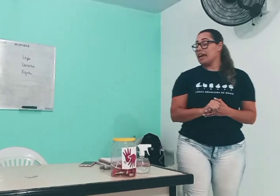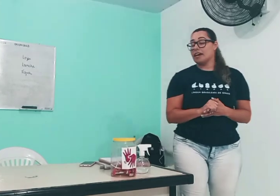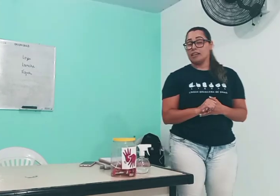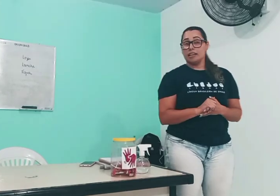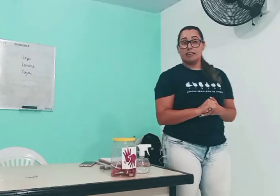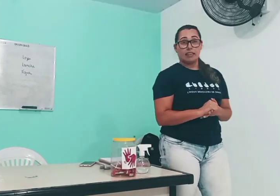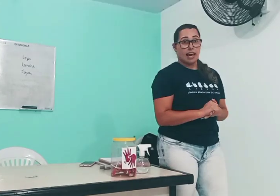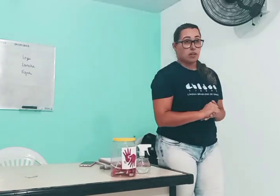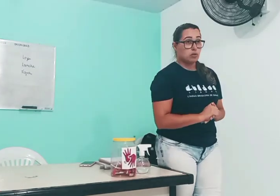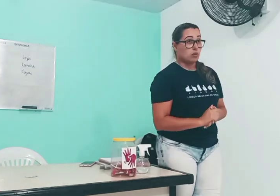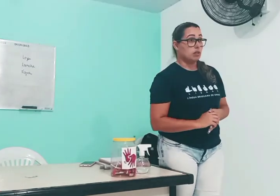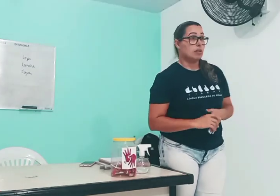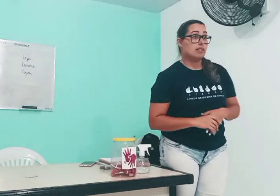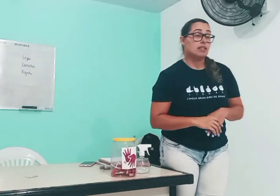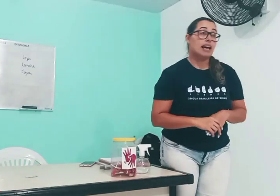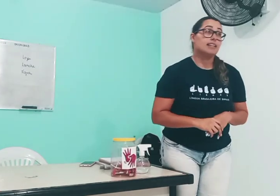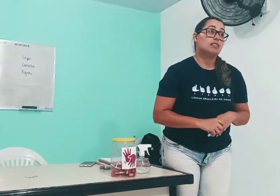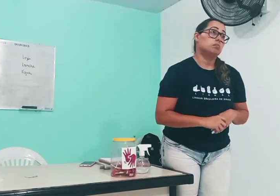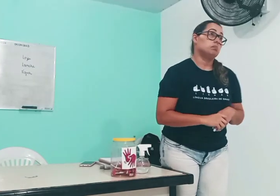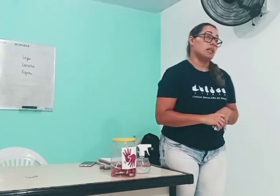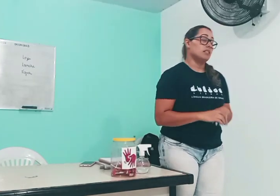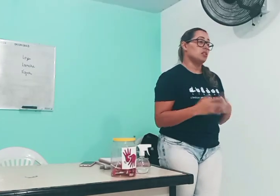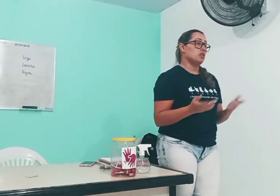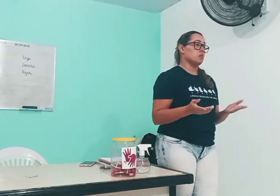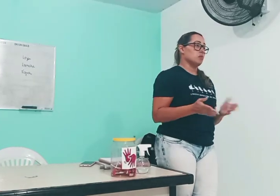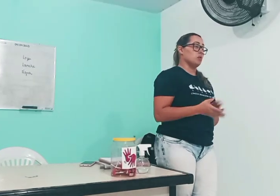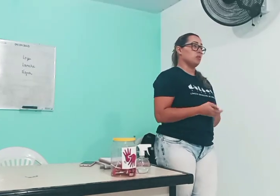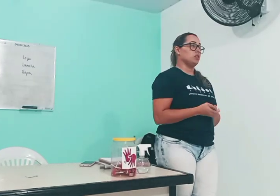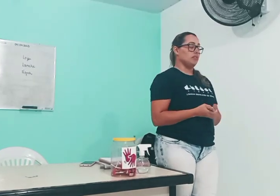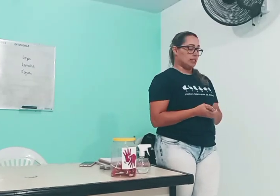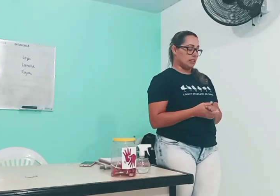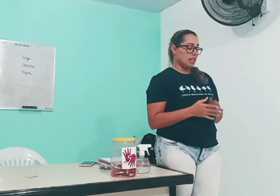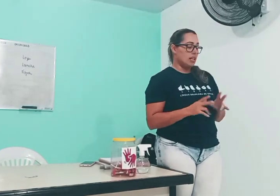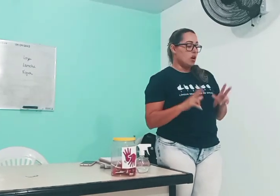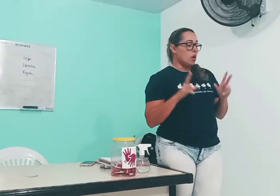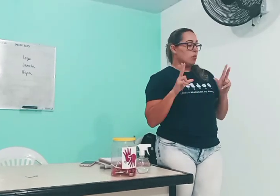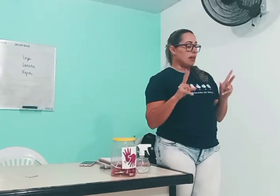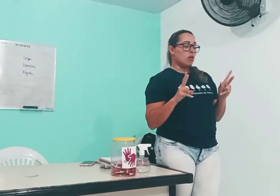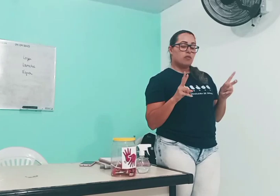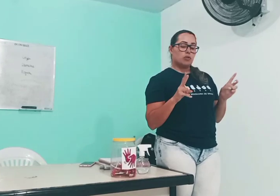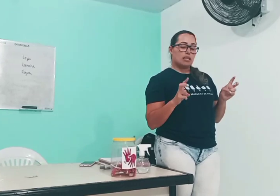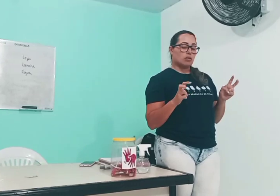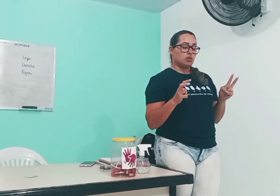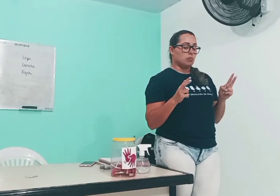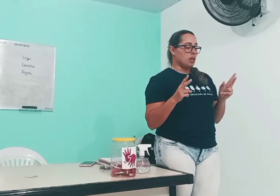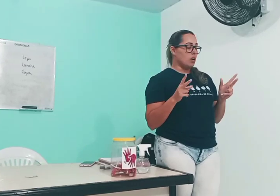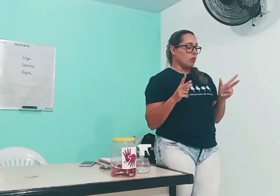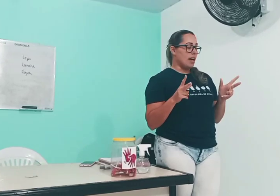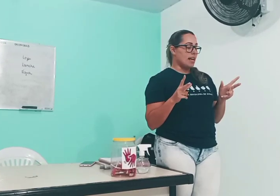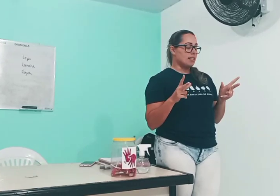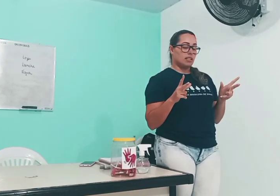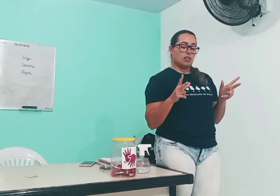Vender e eterno são também sinais parecidíssimos do meu ponto de vista. Porque a configuração de mão é essa aqui,